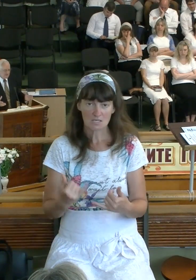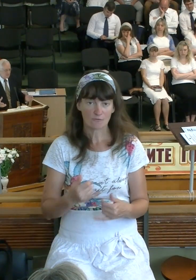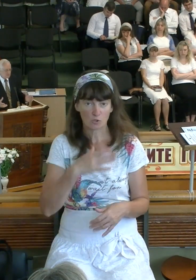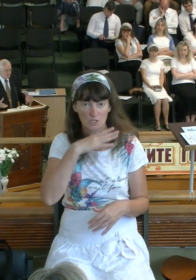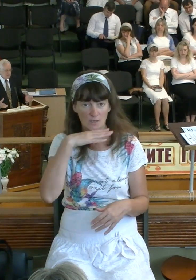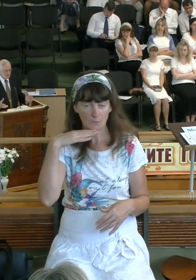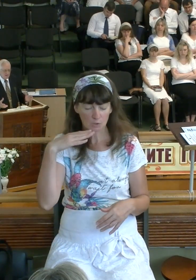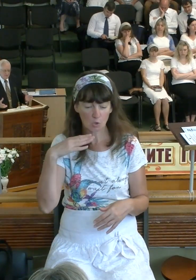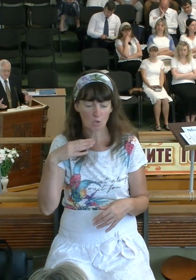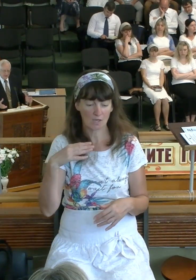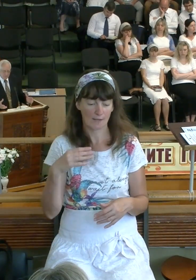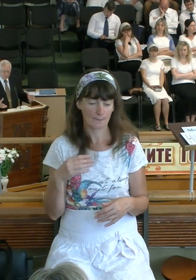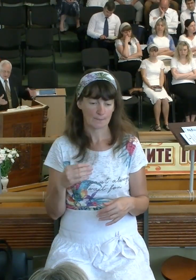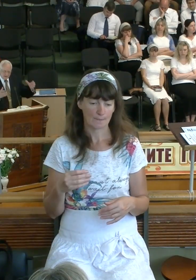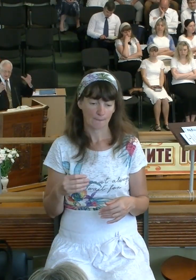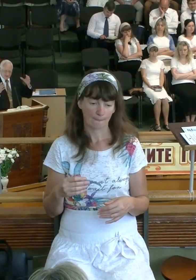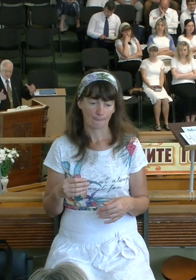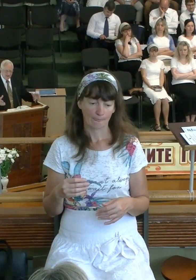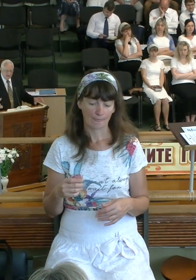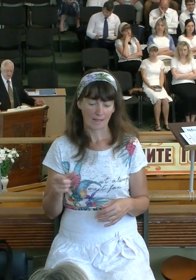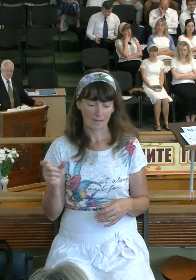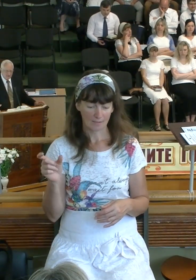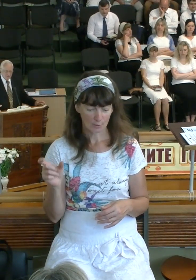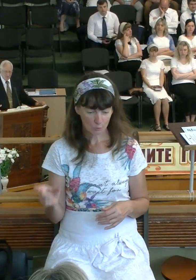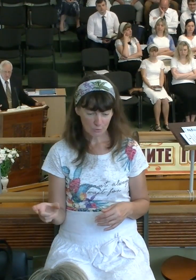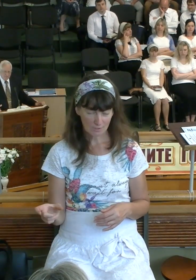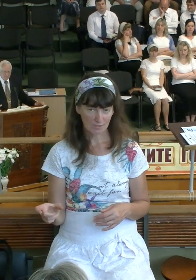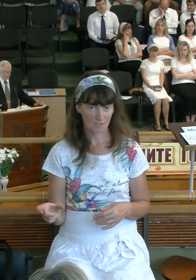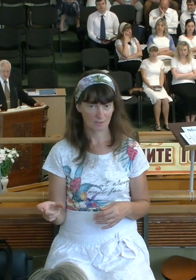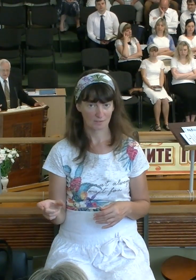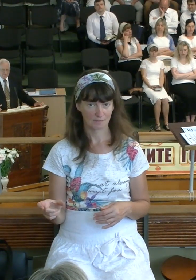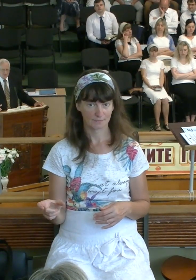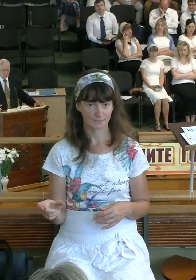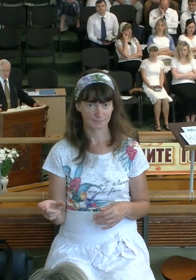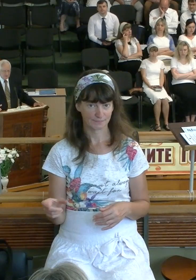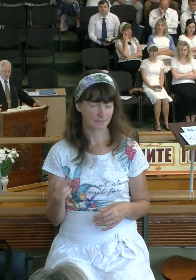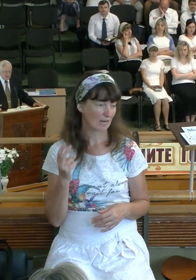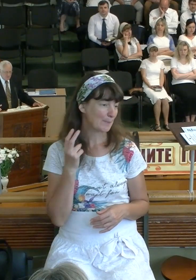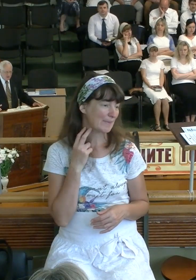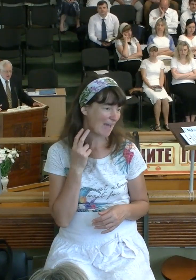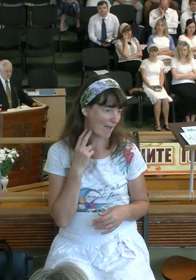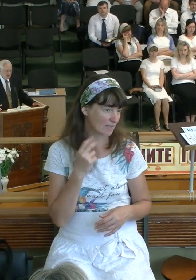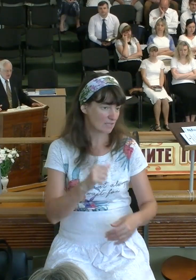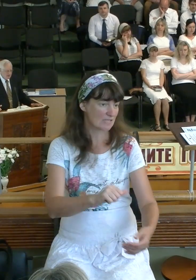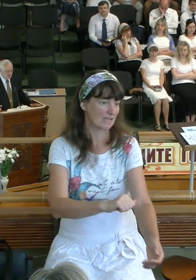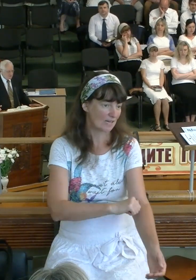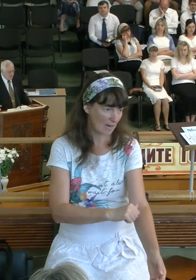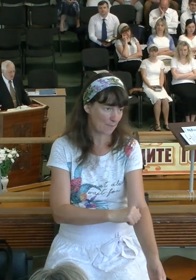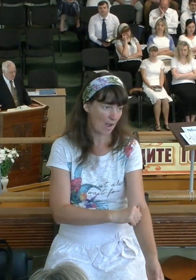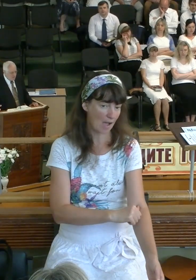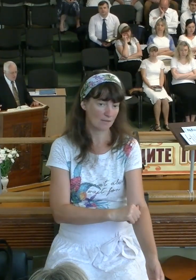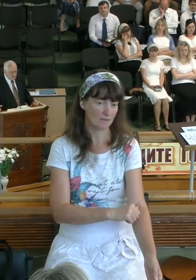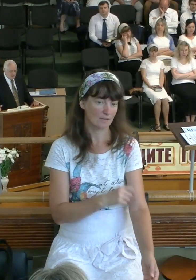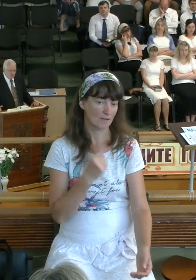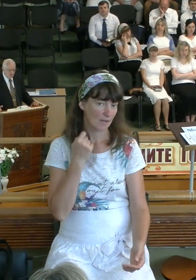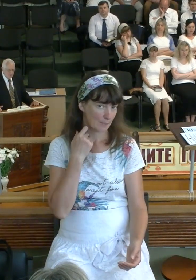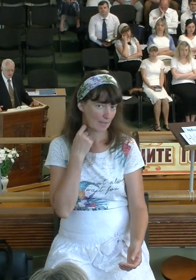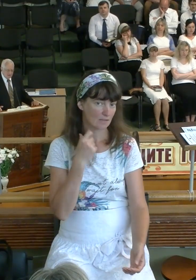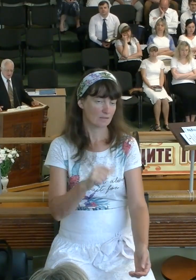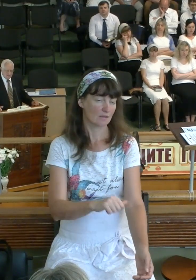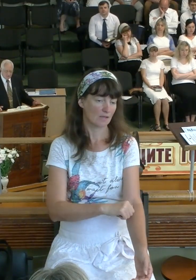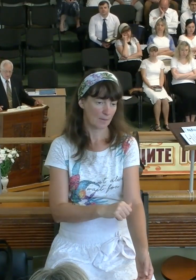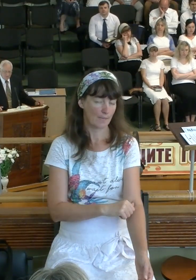много тех, которые опустились, так много спившихся, так много наркоманов, так много